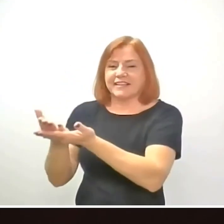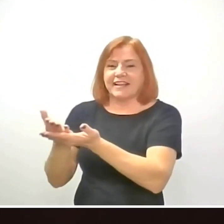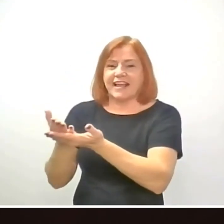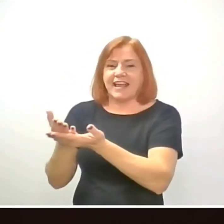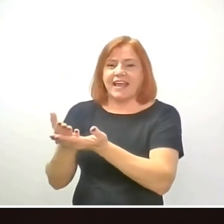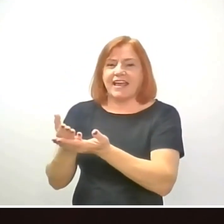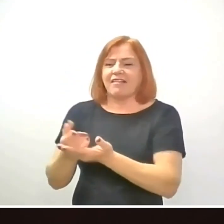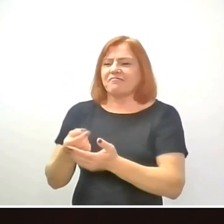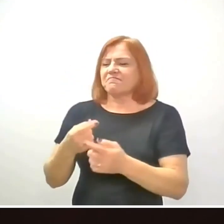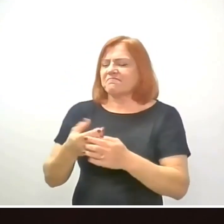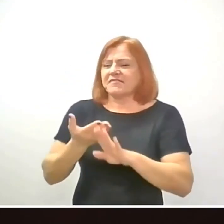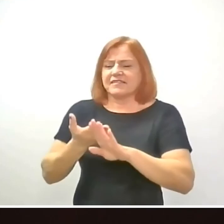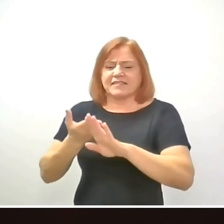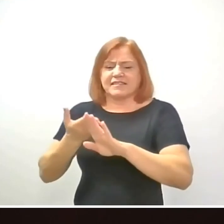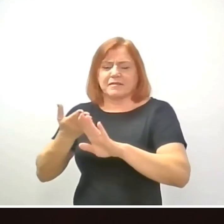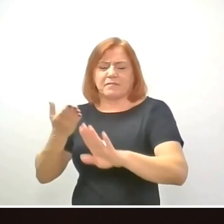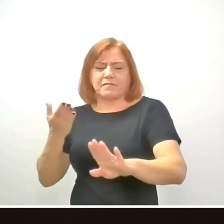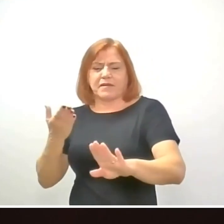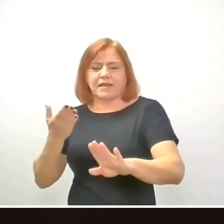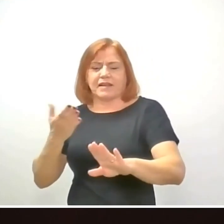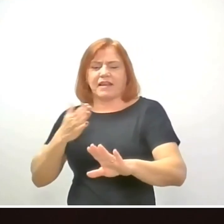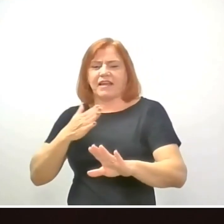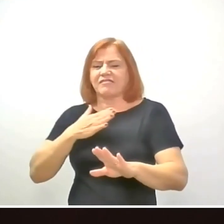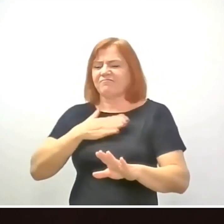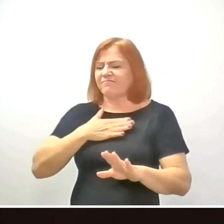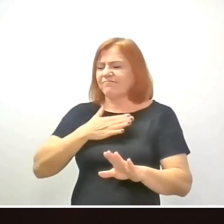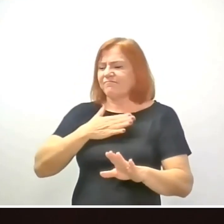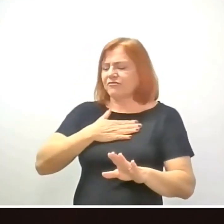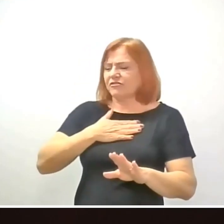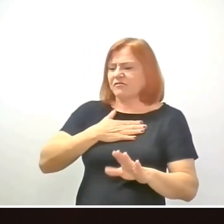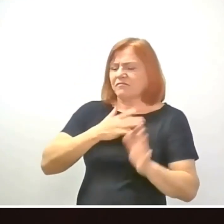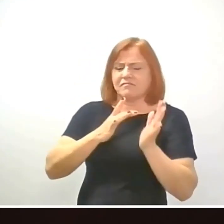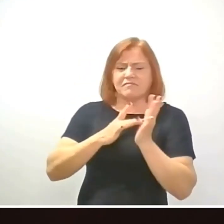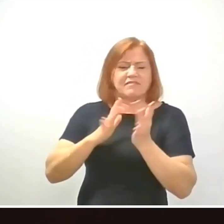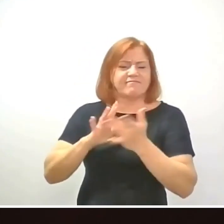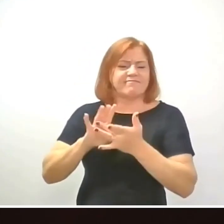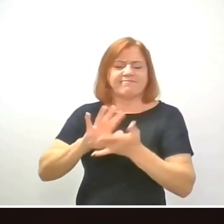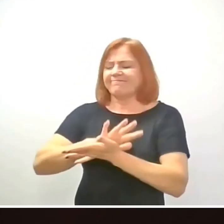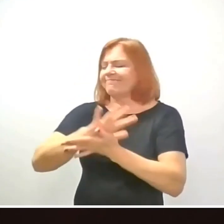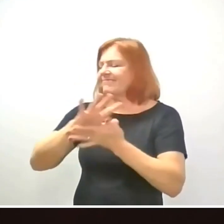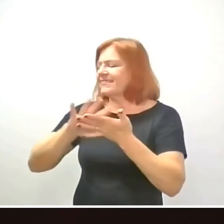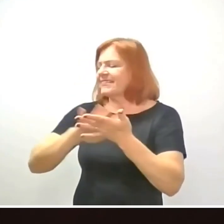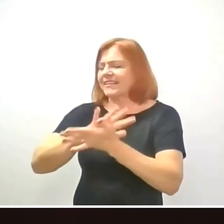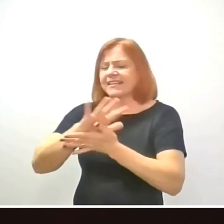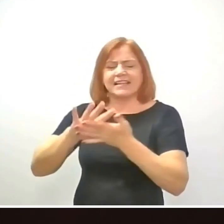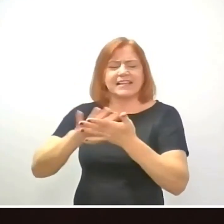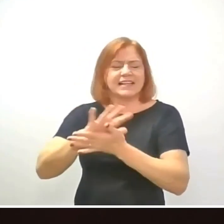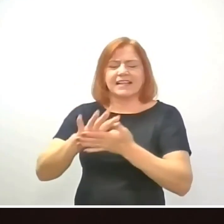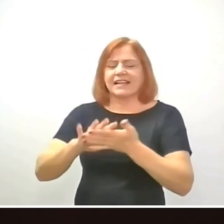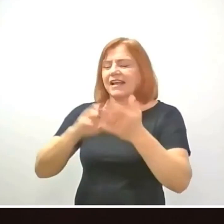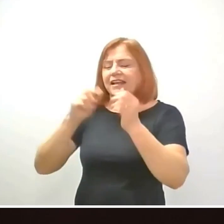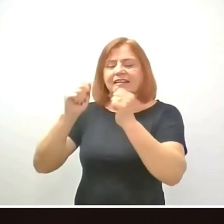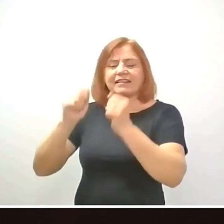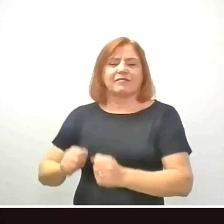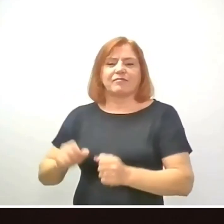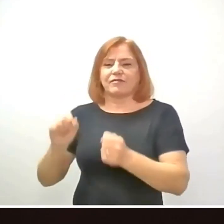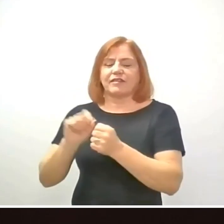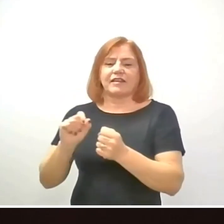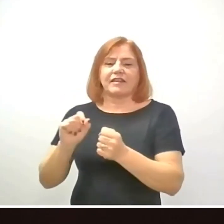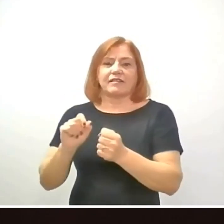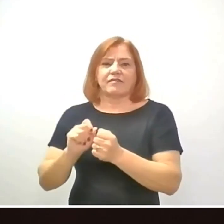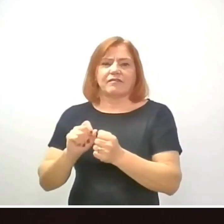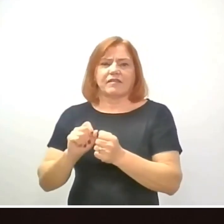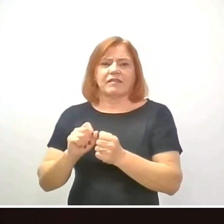Você tira a igreja da autoridade do Espírito Santo, você tira a igreja da ligação